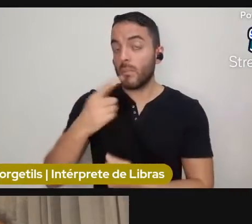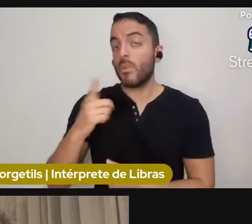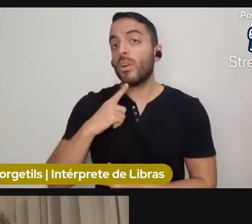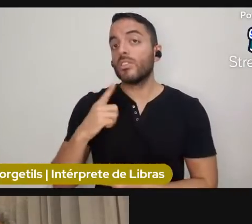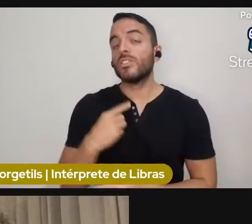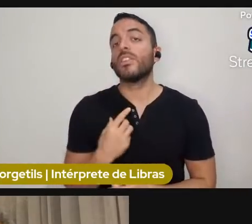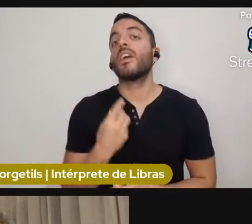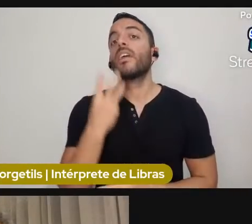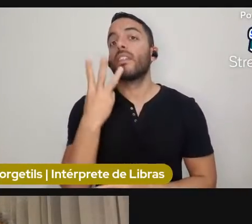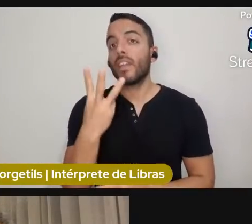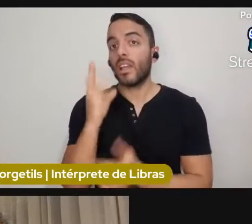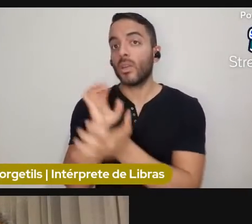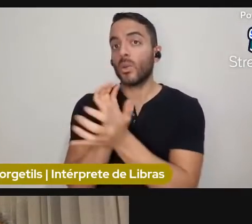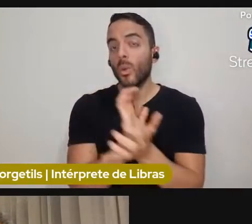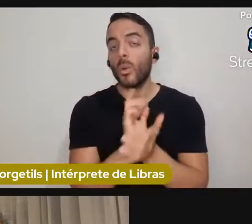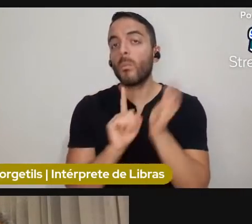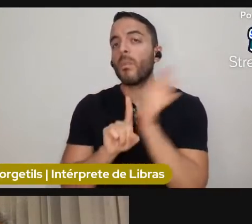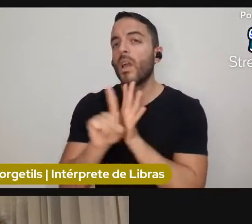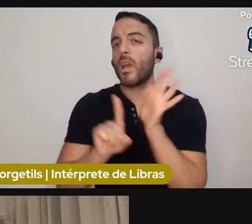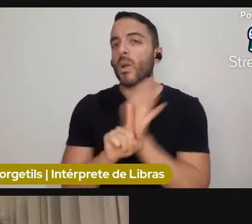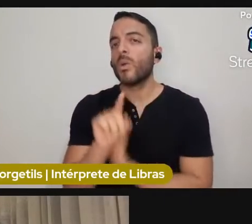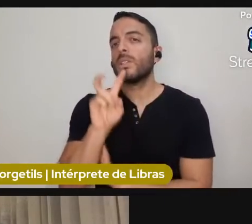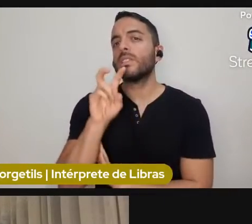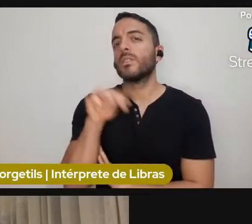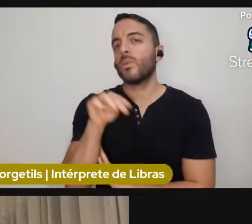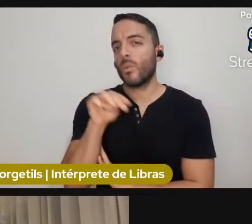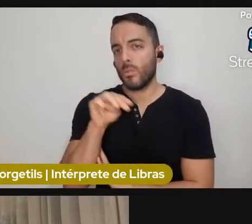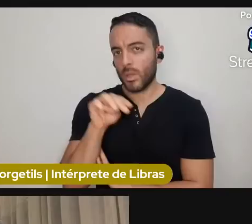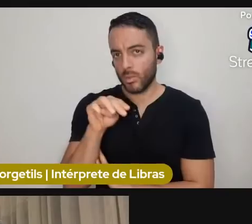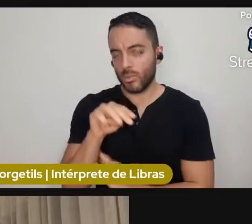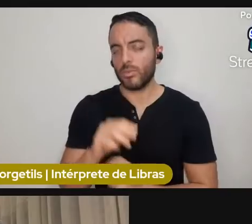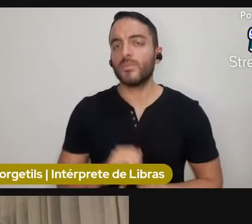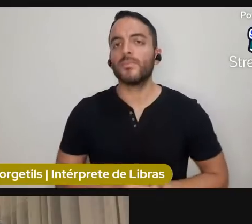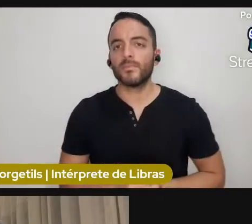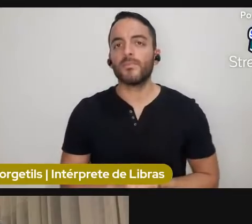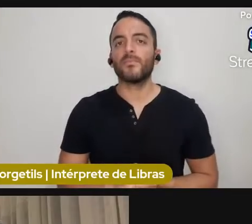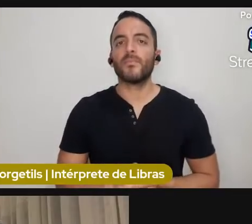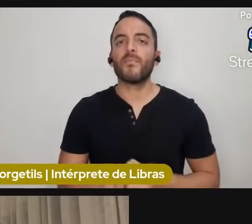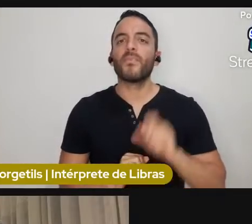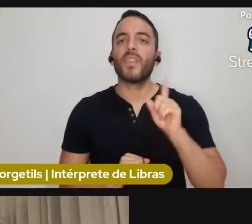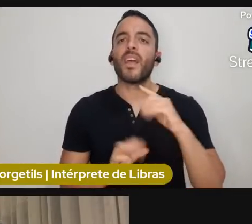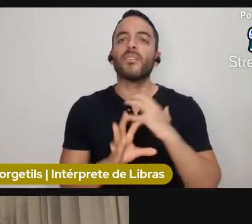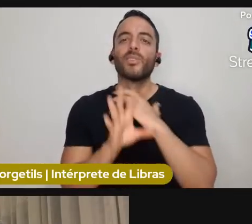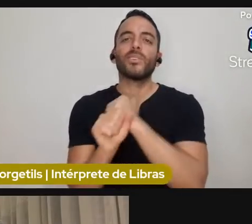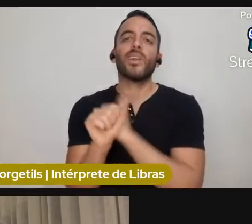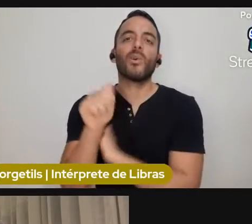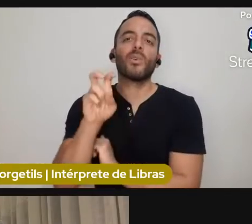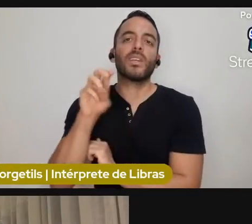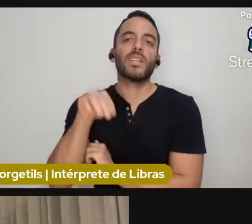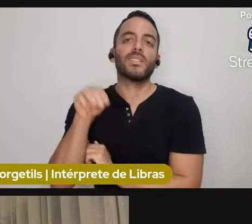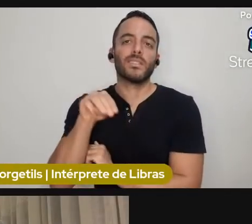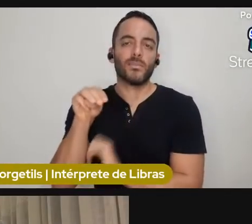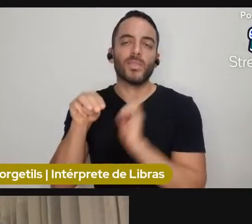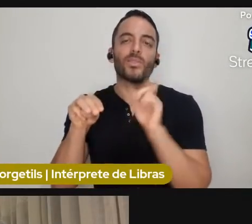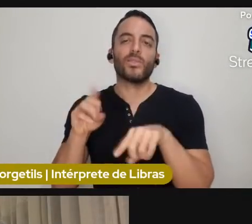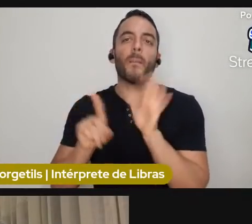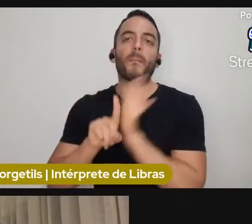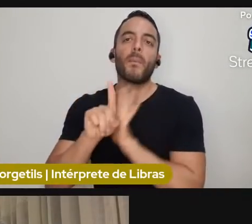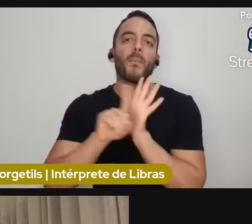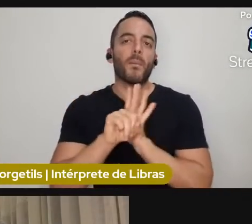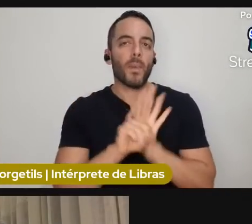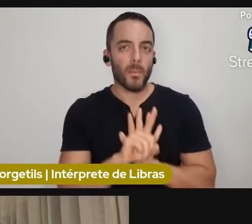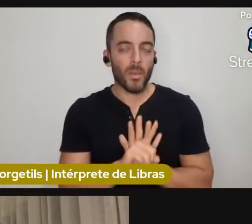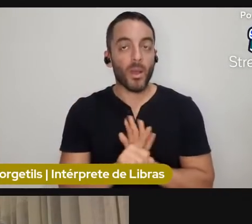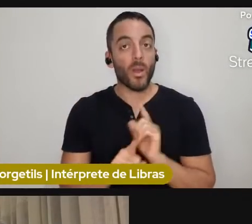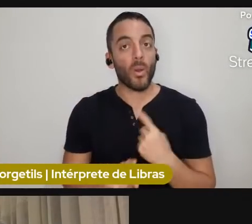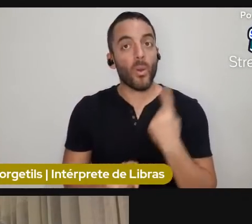perguntas, de 5 minutos cada uma, e totalizando 15 minutos também só das primeiras perguntas, uma para o Gil, uma